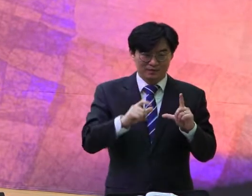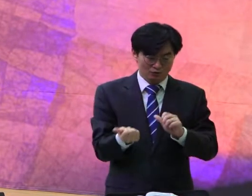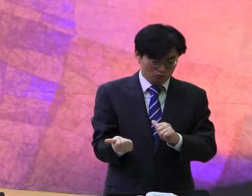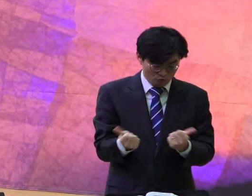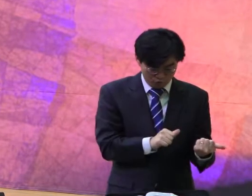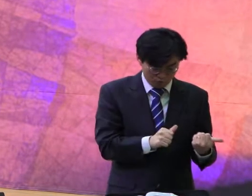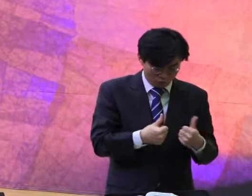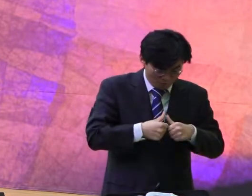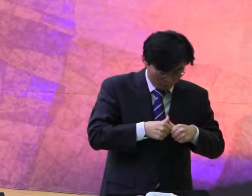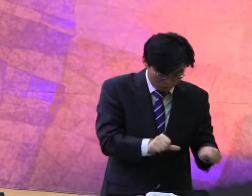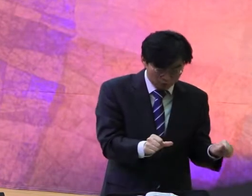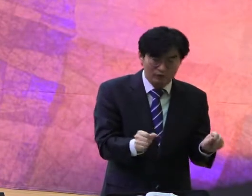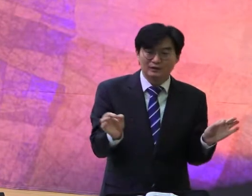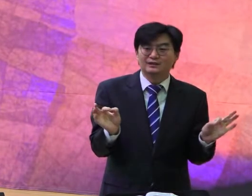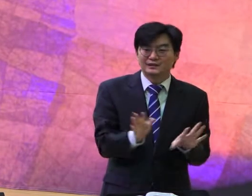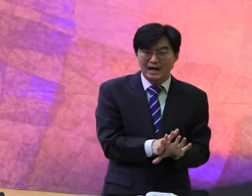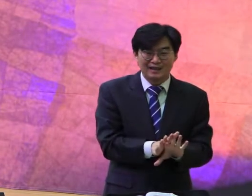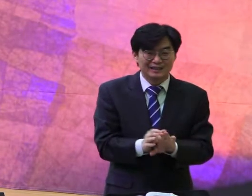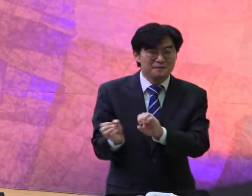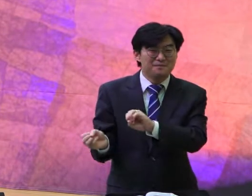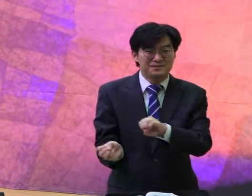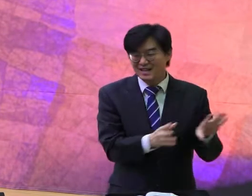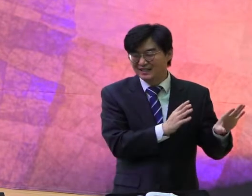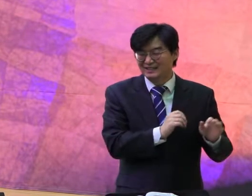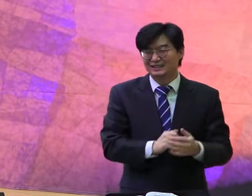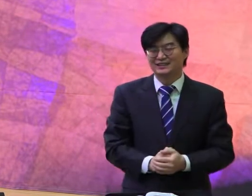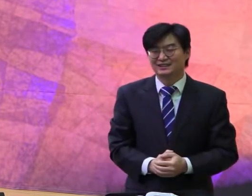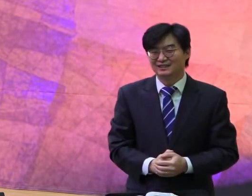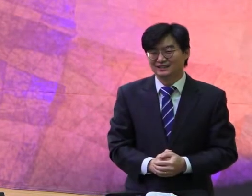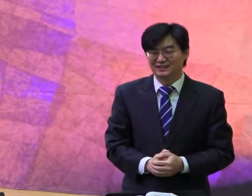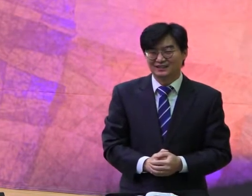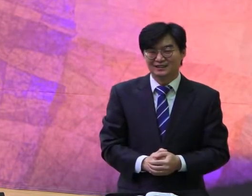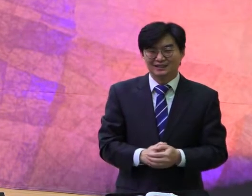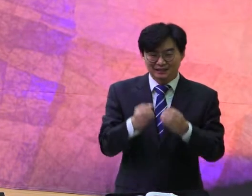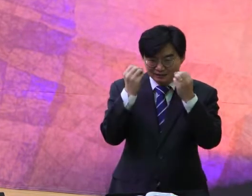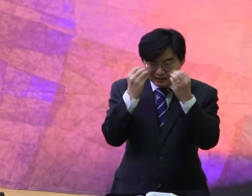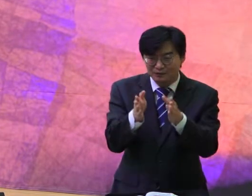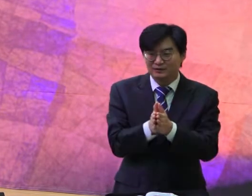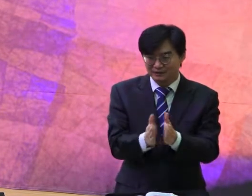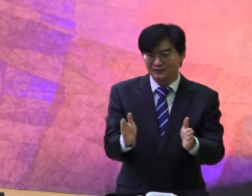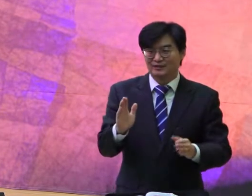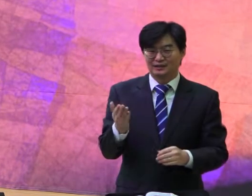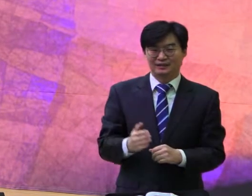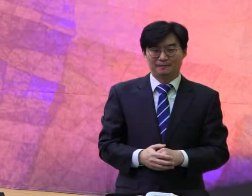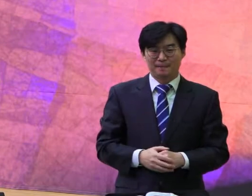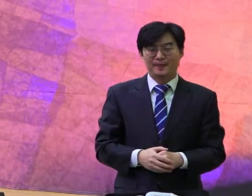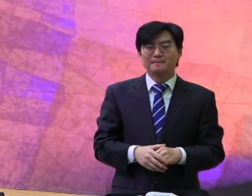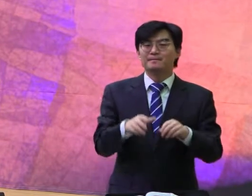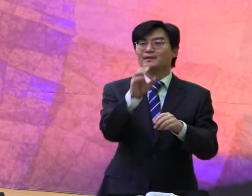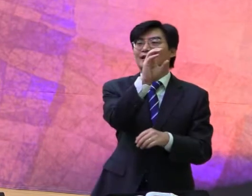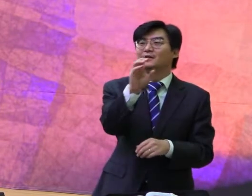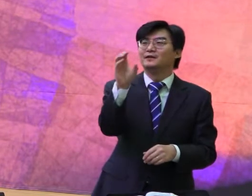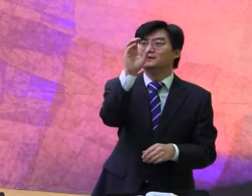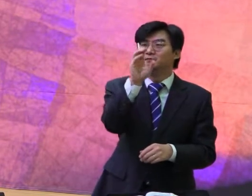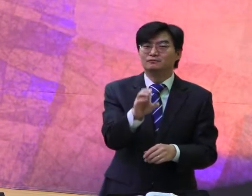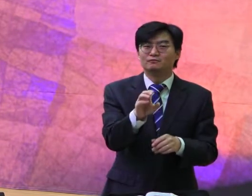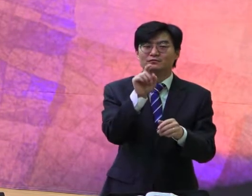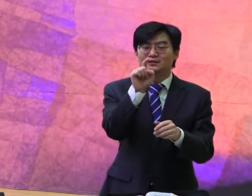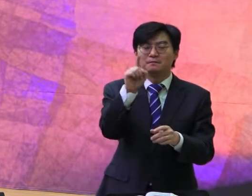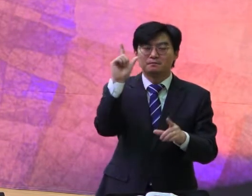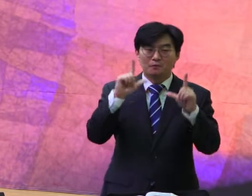여러분의 모습에서 여러분의 모습이 보이지 않고 예수님의 모습이 보인다면 얼마나